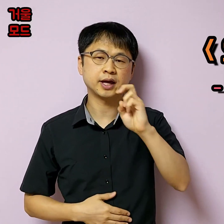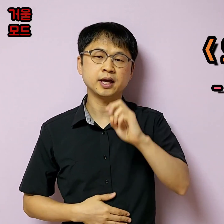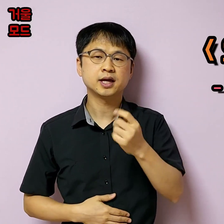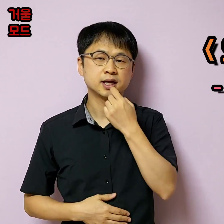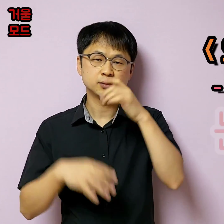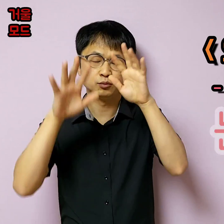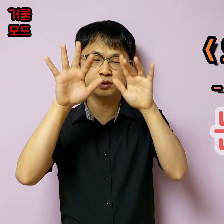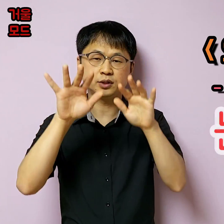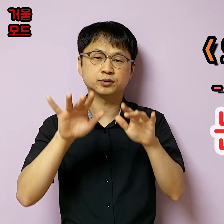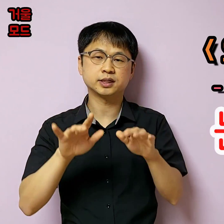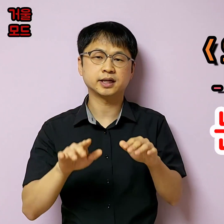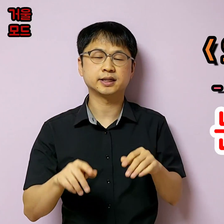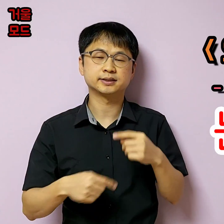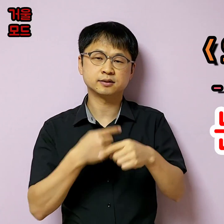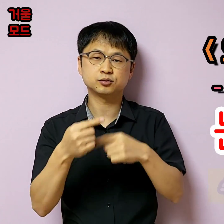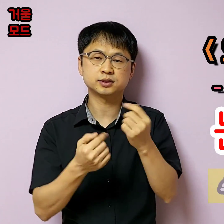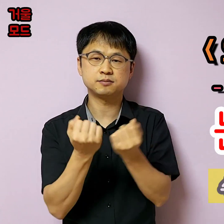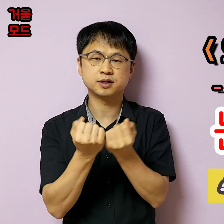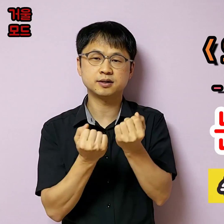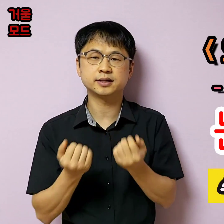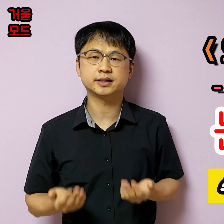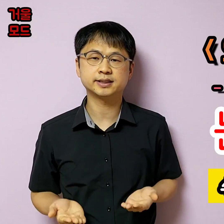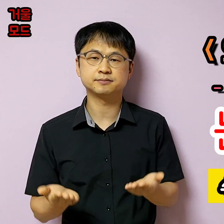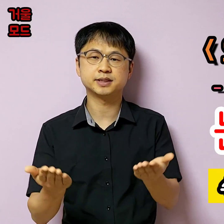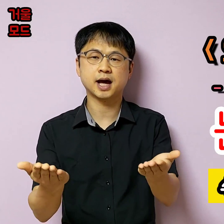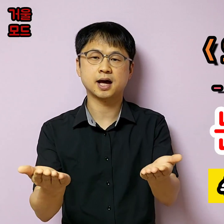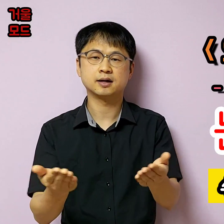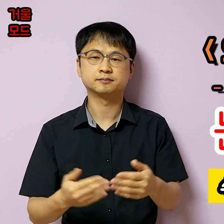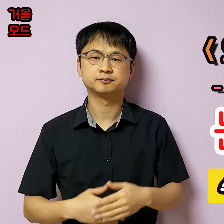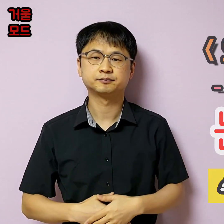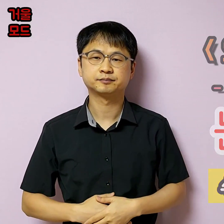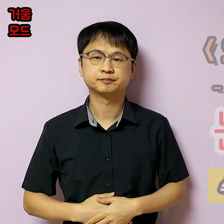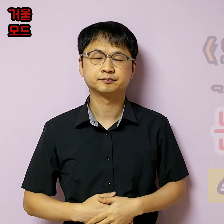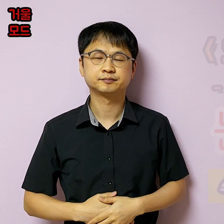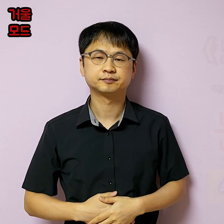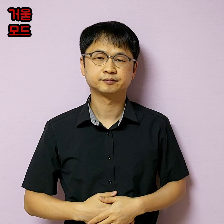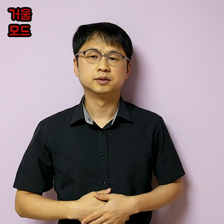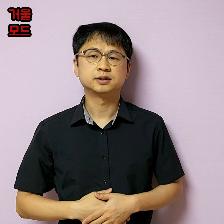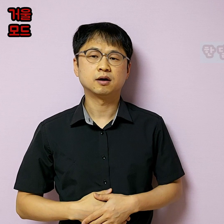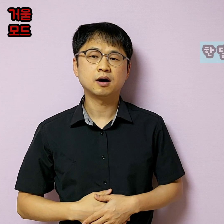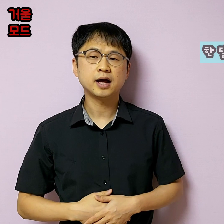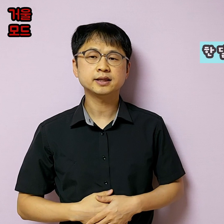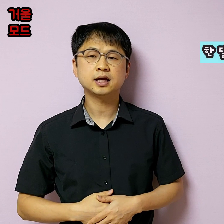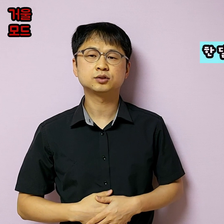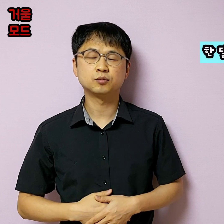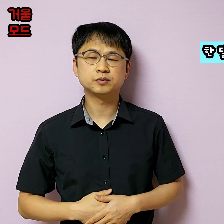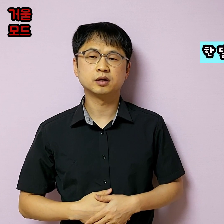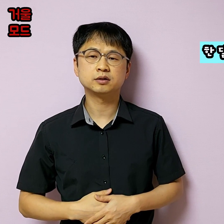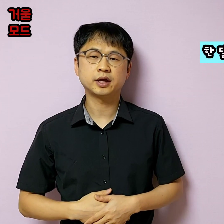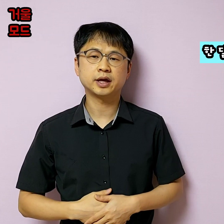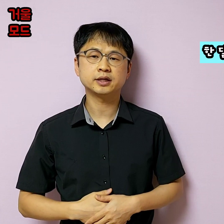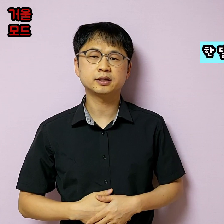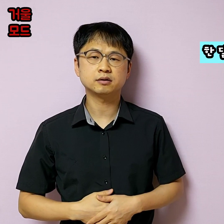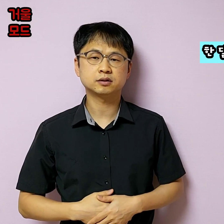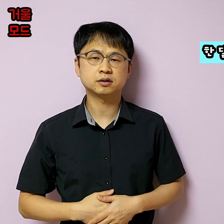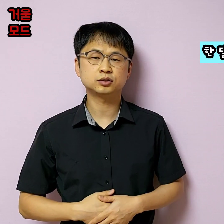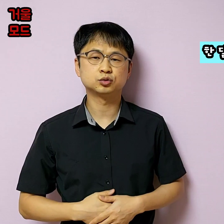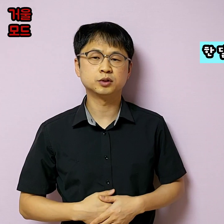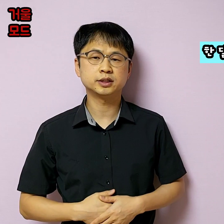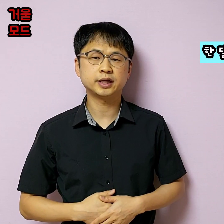노래 눈이 오잖아에 대해서 수어 설명을 해드리겠습니다. 먼저 한 달 좀 덜 된 기억들 주머니에